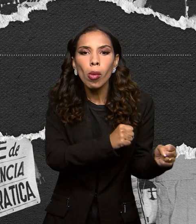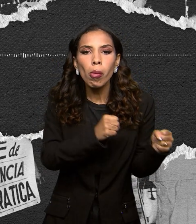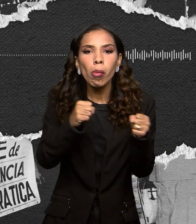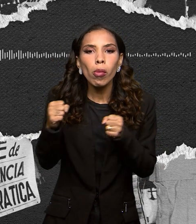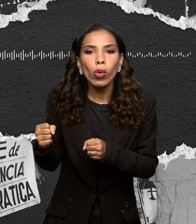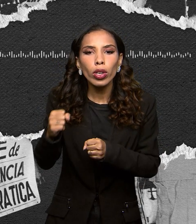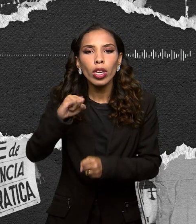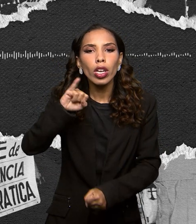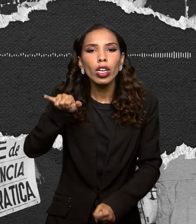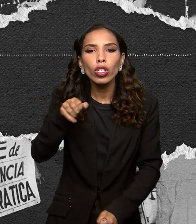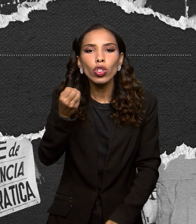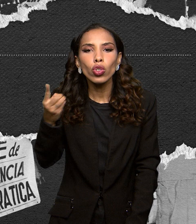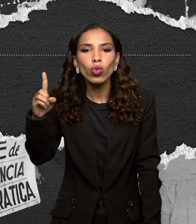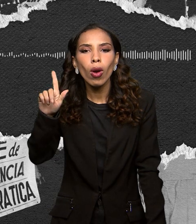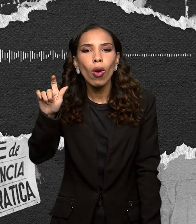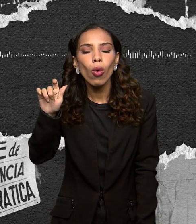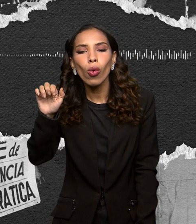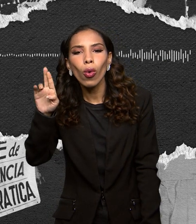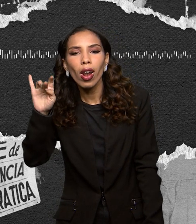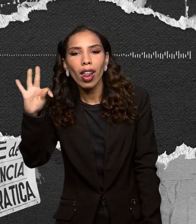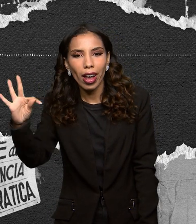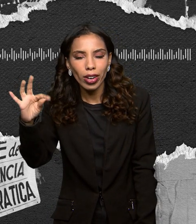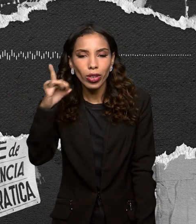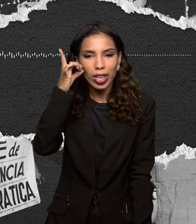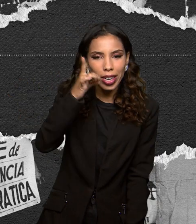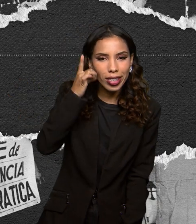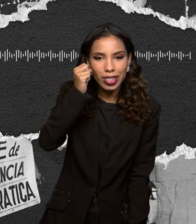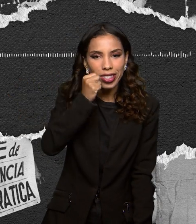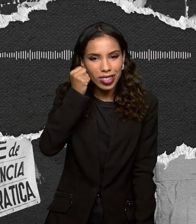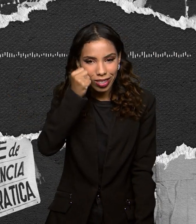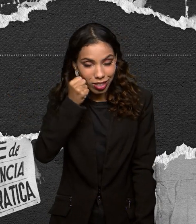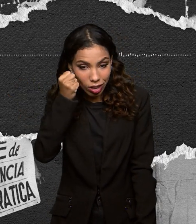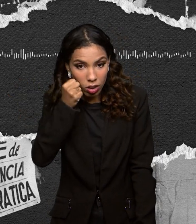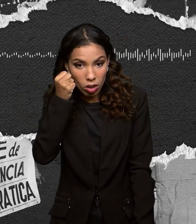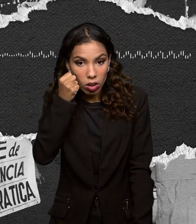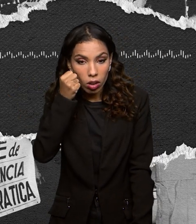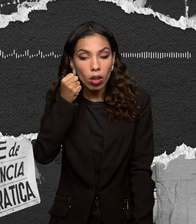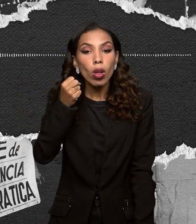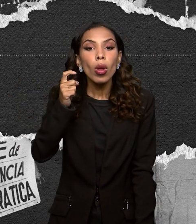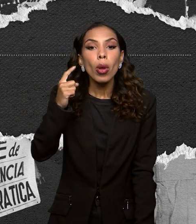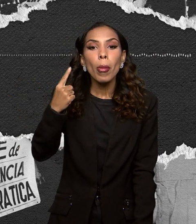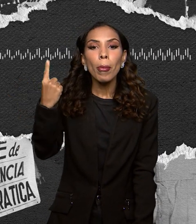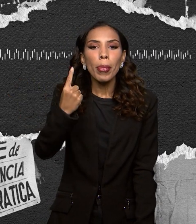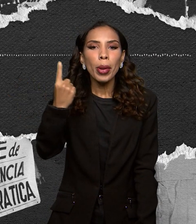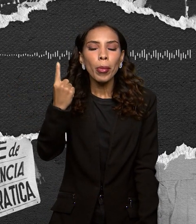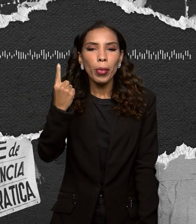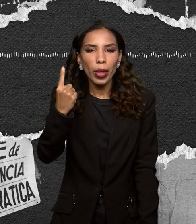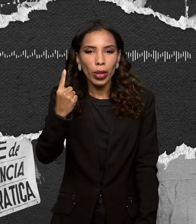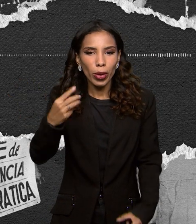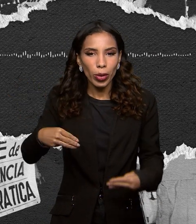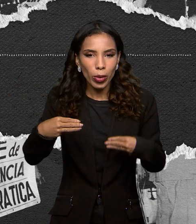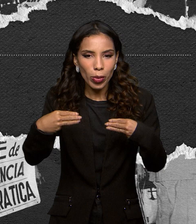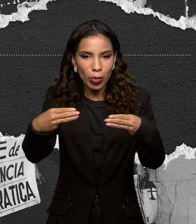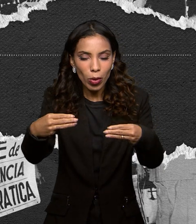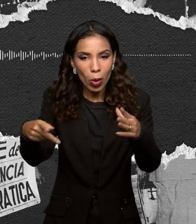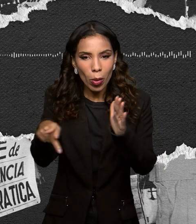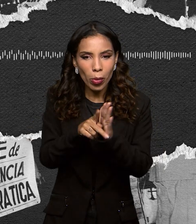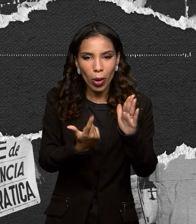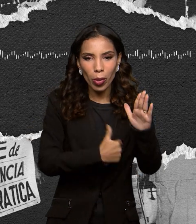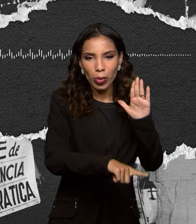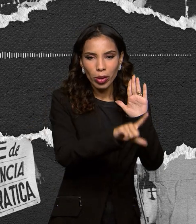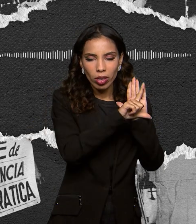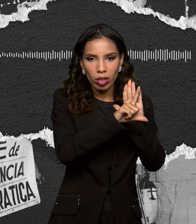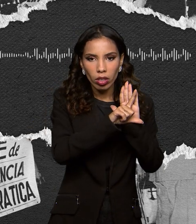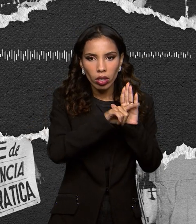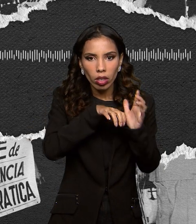Goulart, o parlamentarismo. O chefe do governo, portanto, passa a ser o primeiro-ministro, vindo do legislativo. A